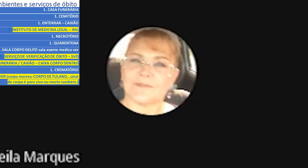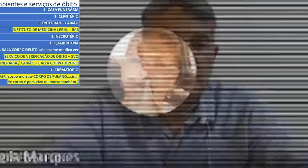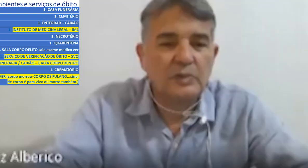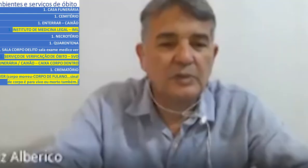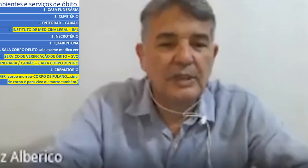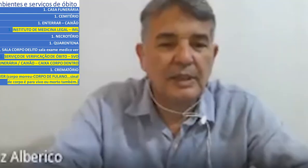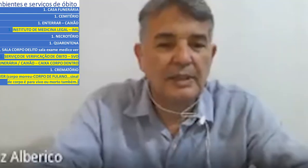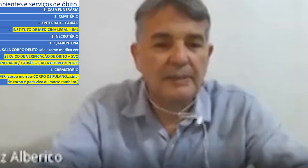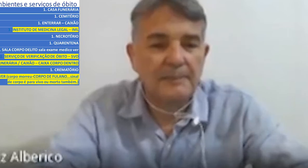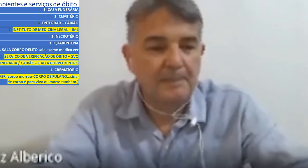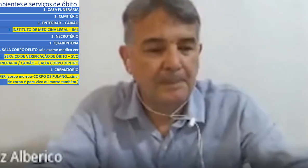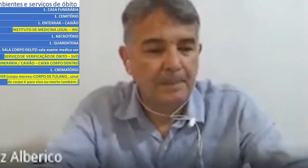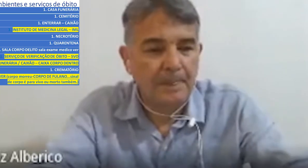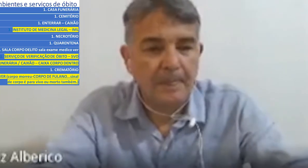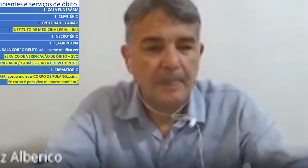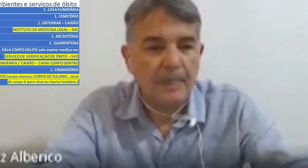Vamos botar lá, né?